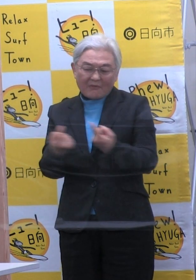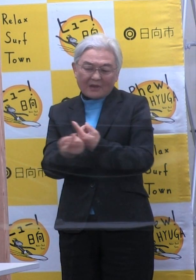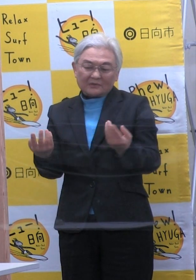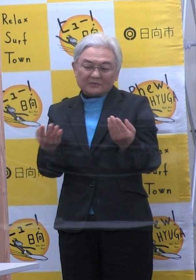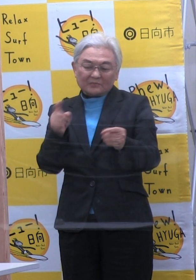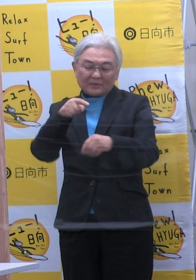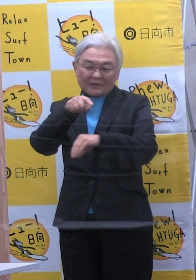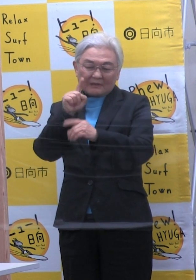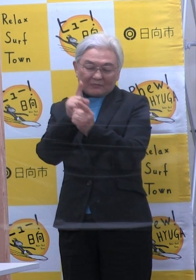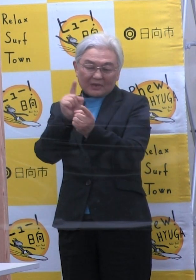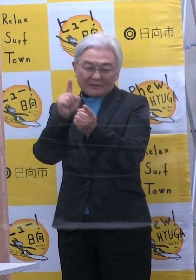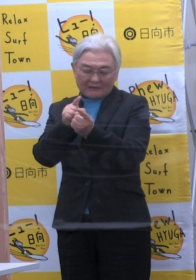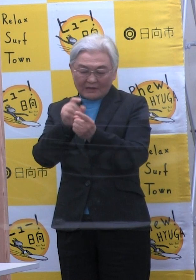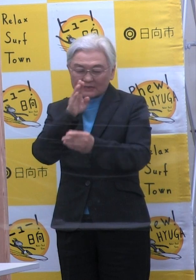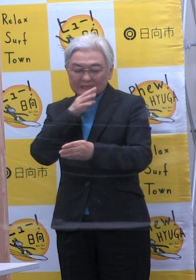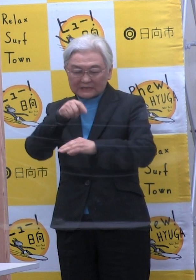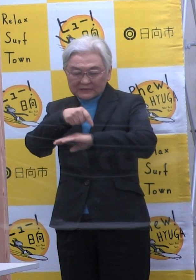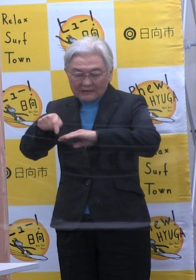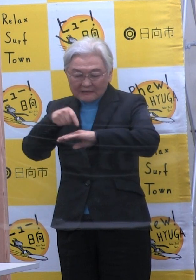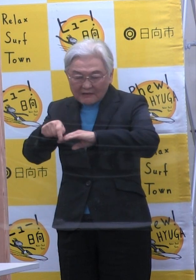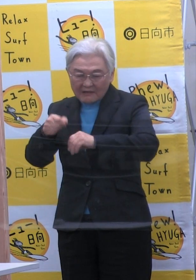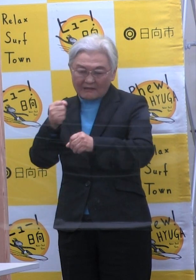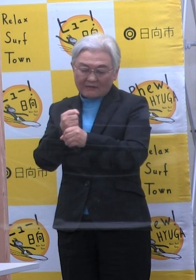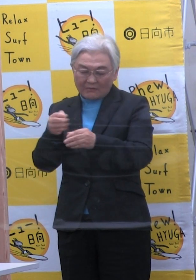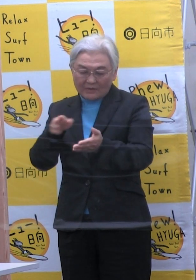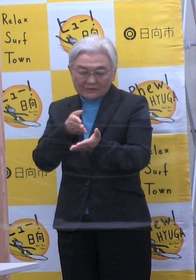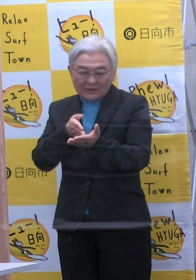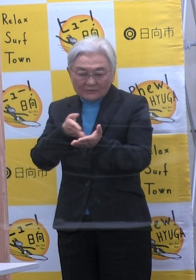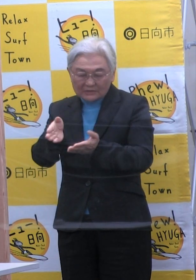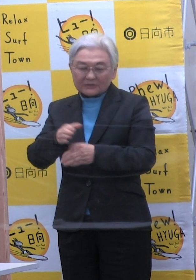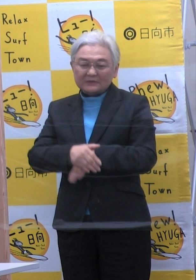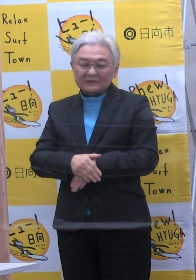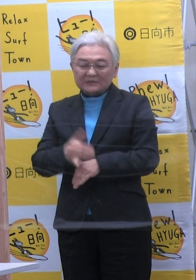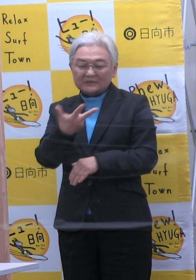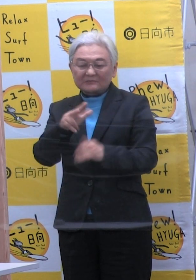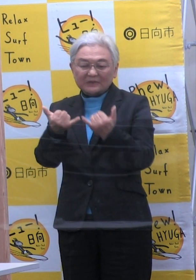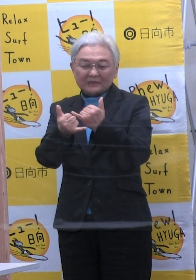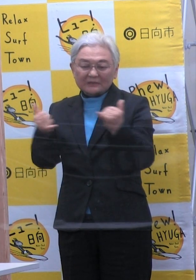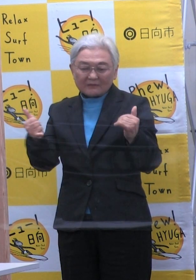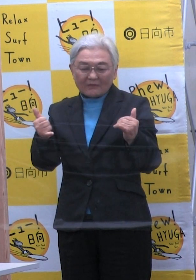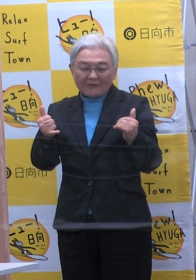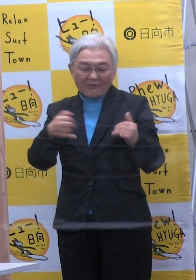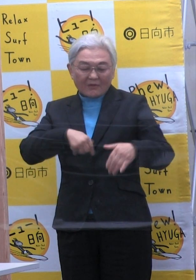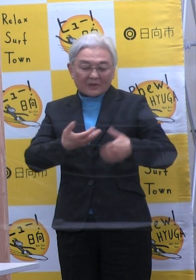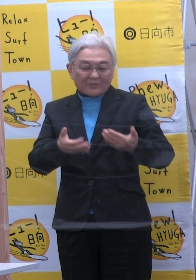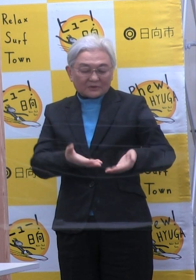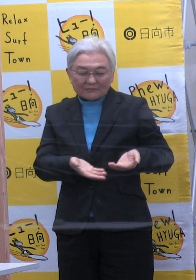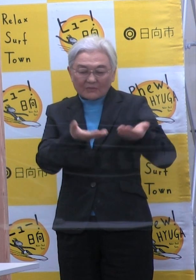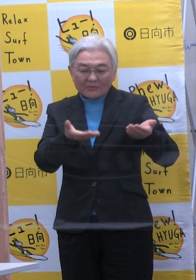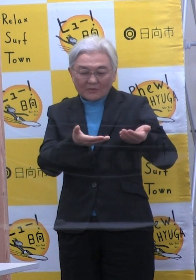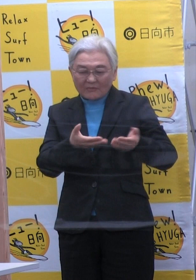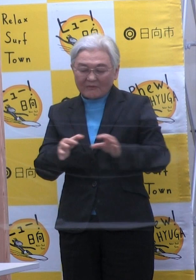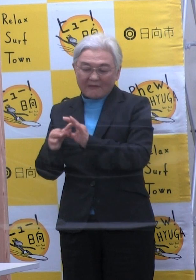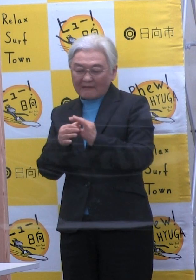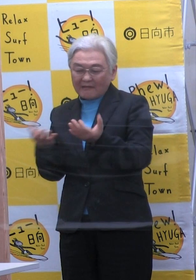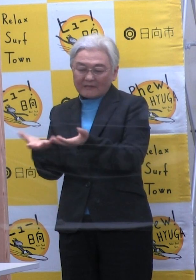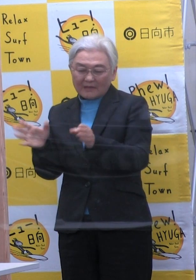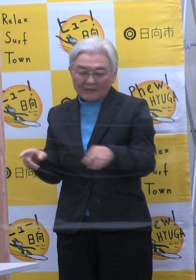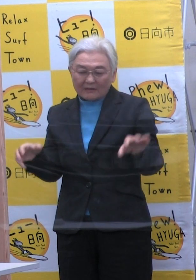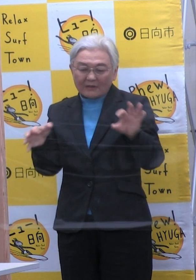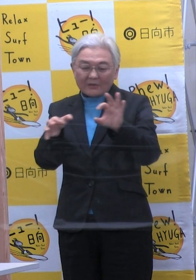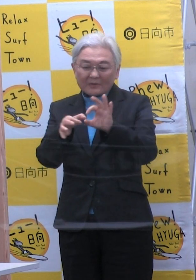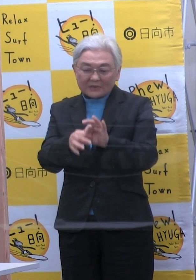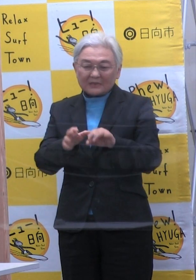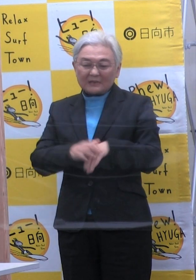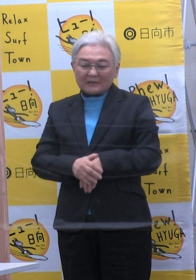た実施設計に着手し、市民の機運醸成や関係団体との連携により